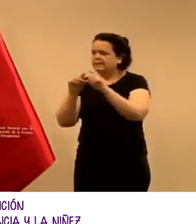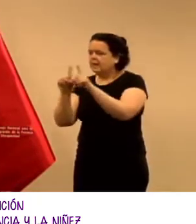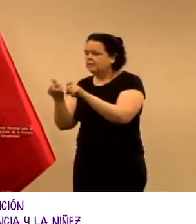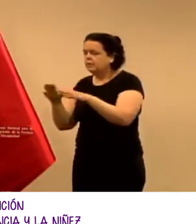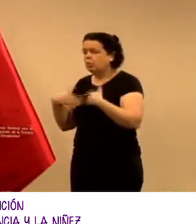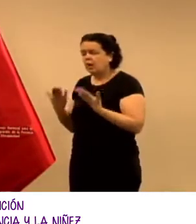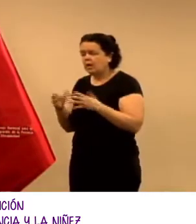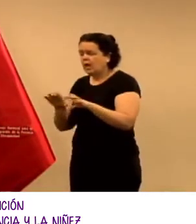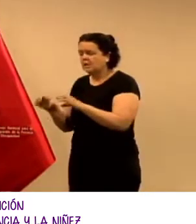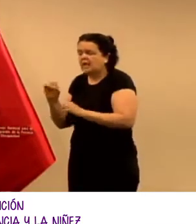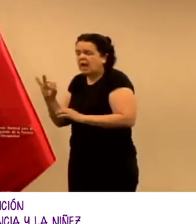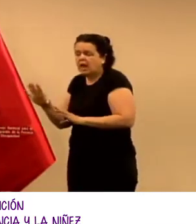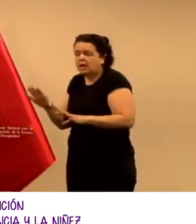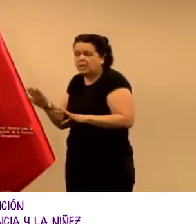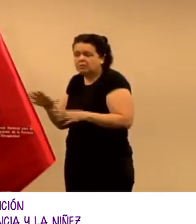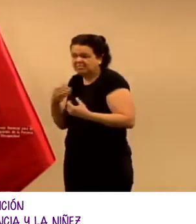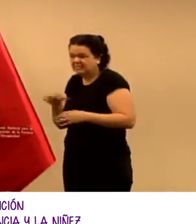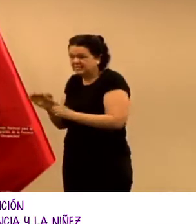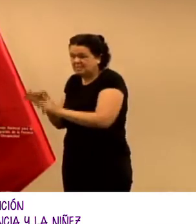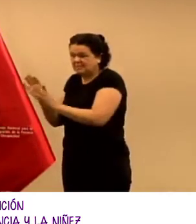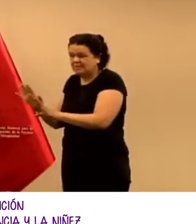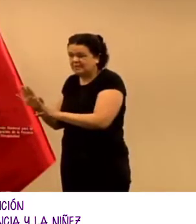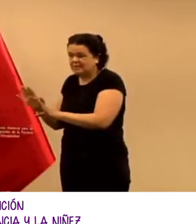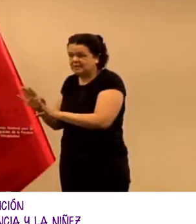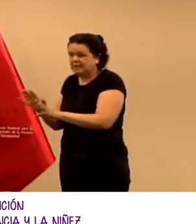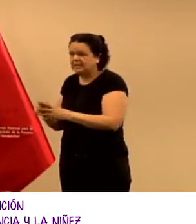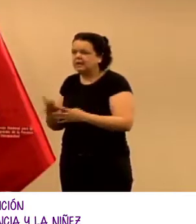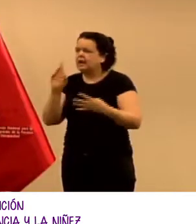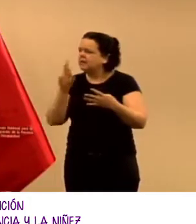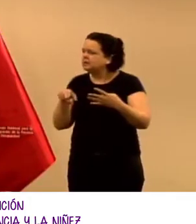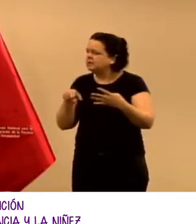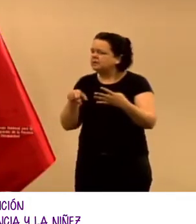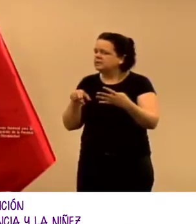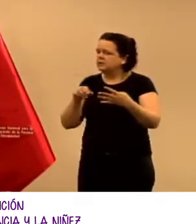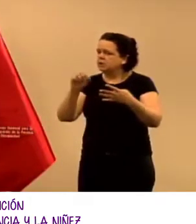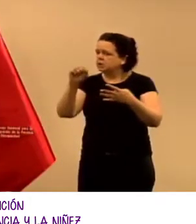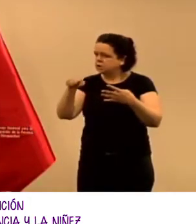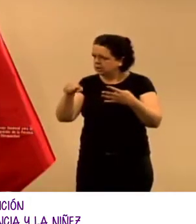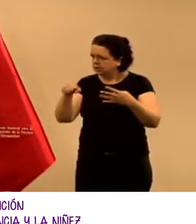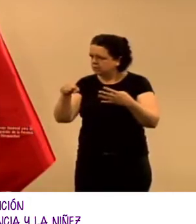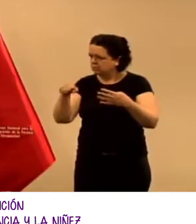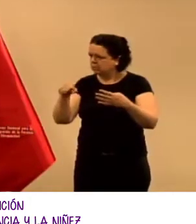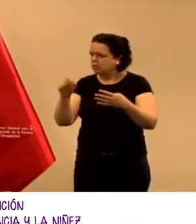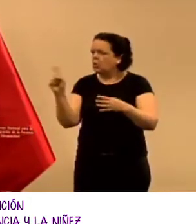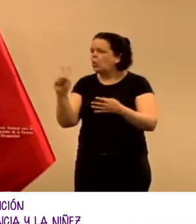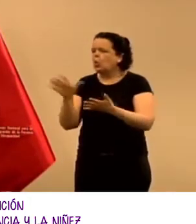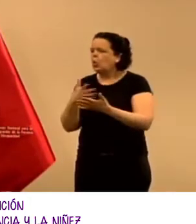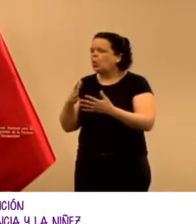puede realizar cierta específica actividad, y las respuestas son, sí la puede hacer sin ninguna